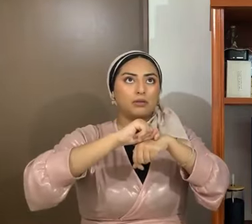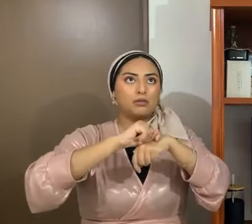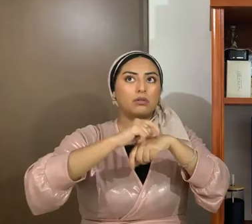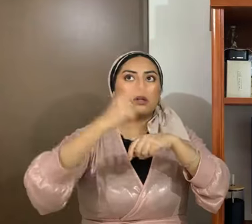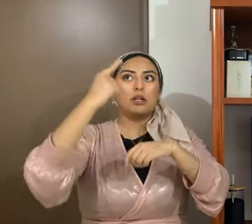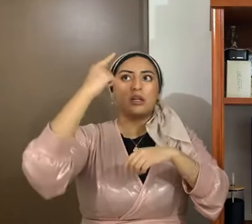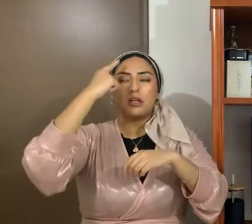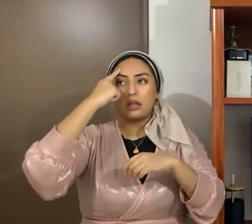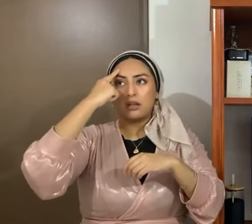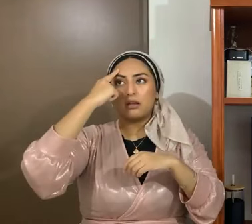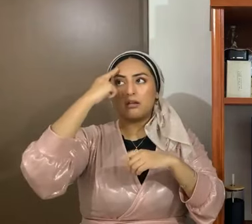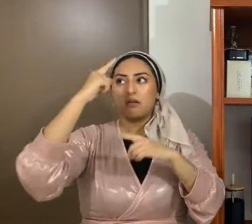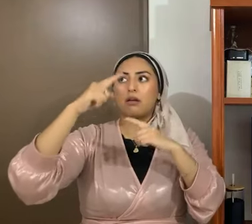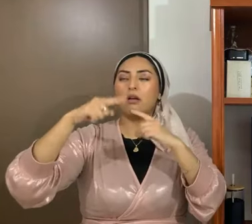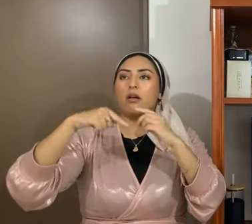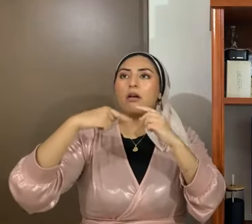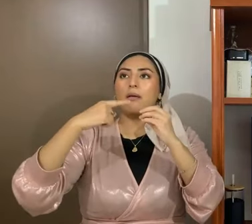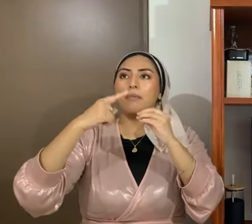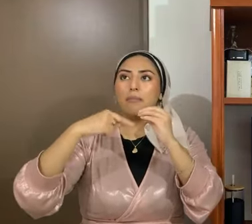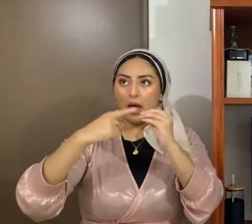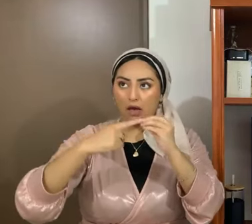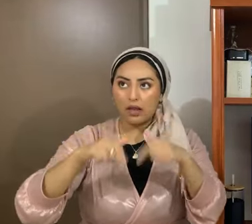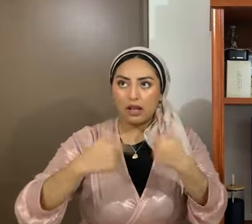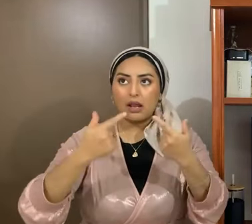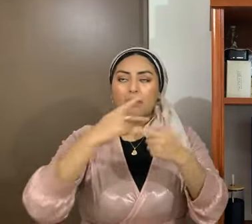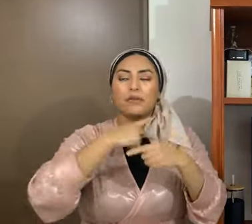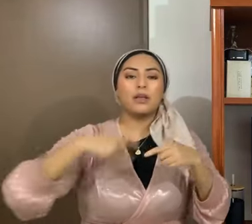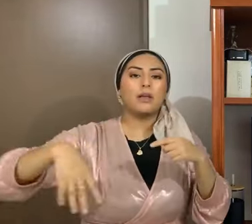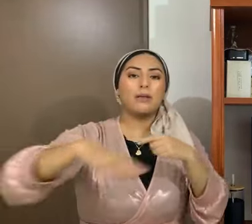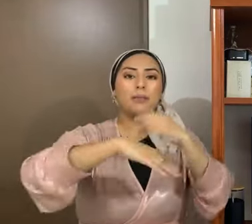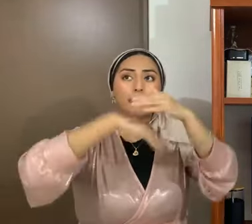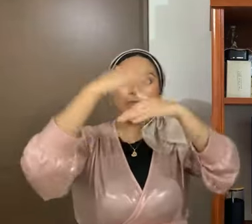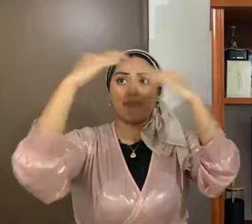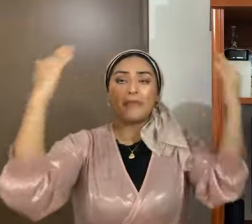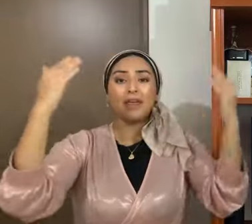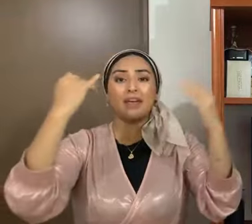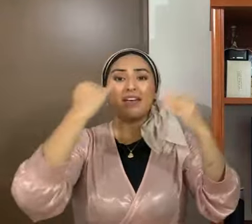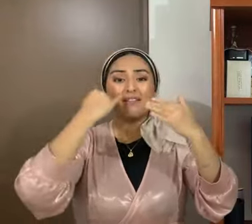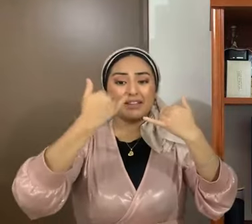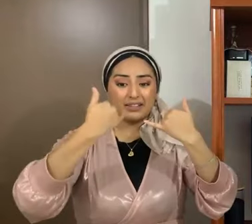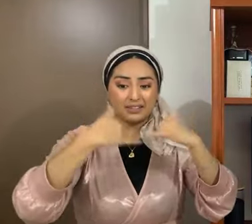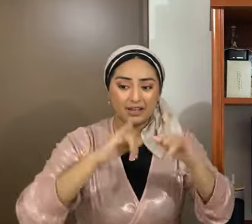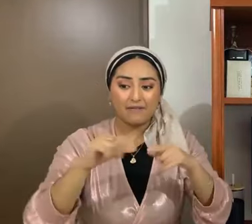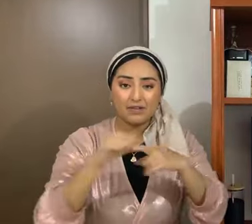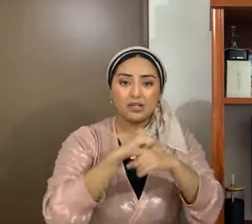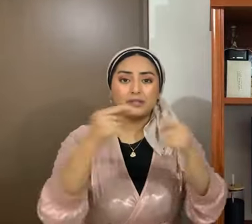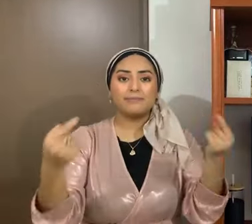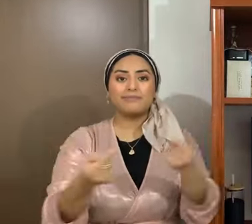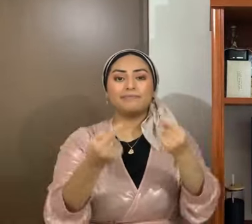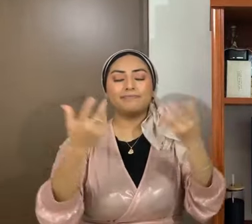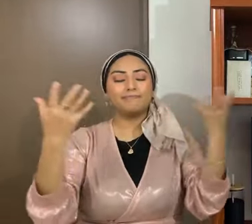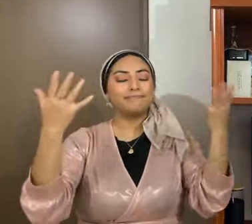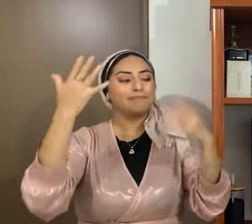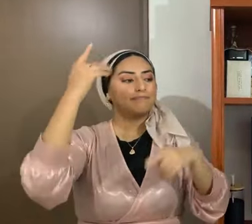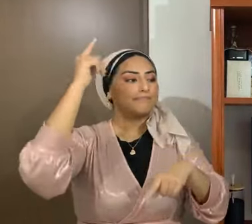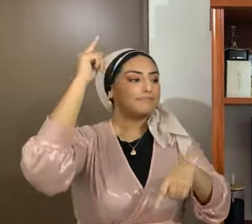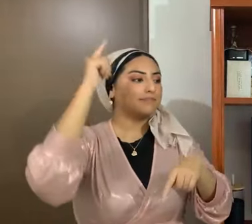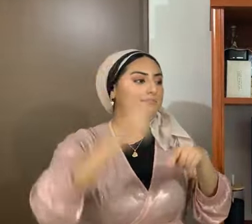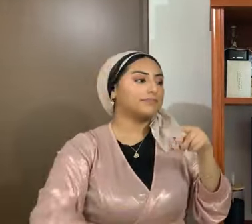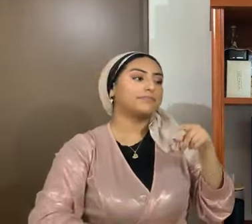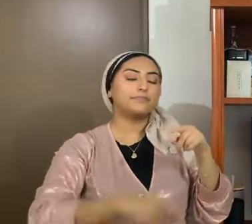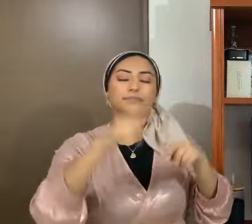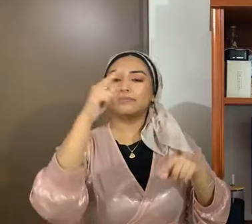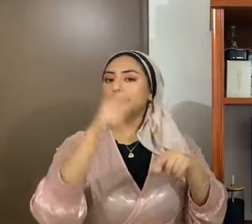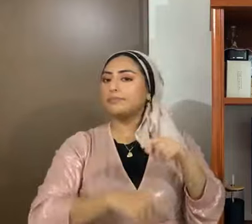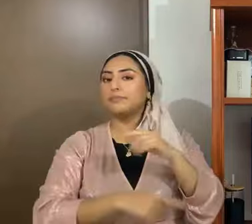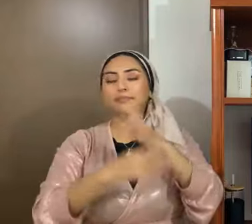Mishkan, pensar en vivir en el reino de los cielos si se sigue practicando el pecado. Es imposible, no se